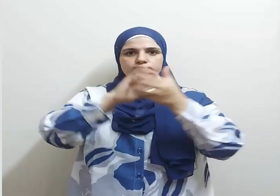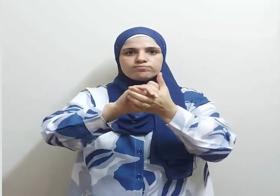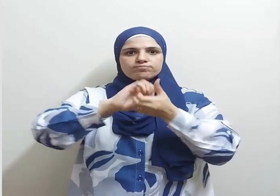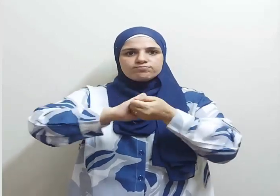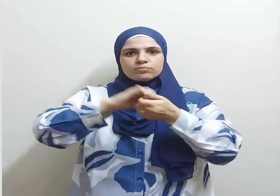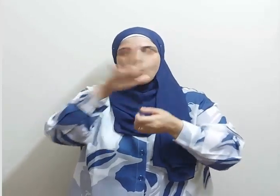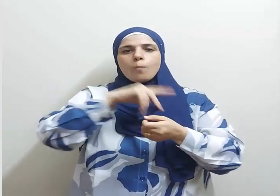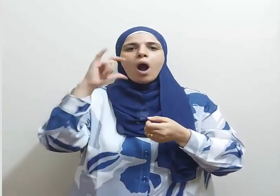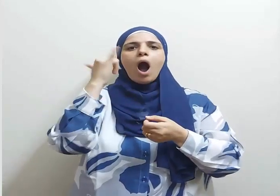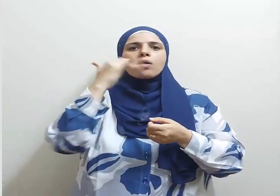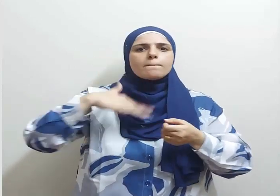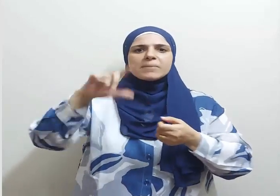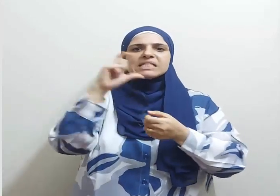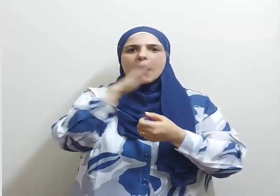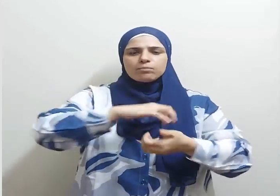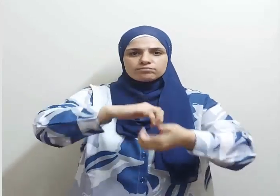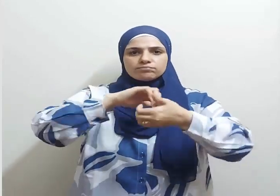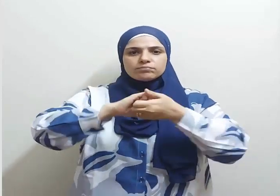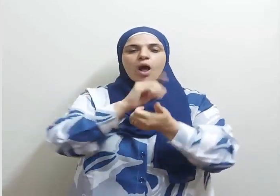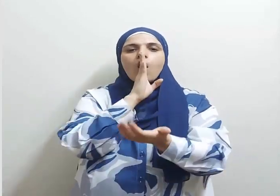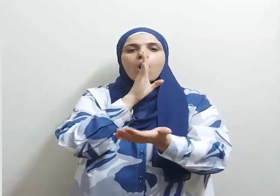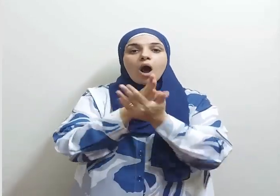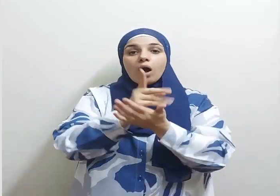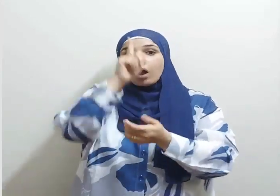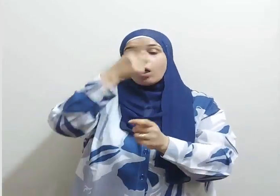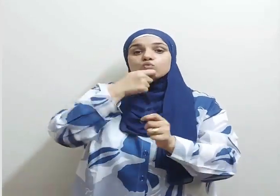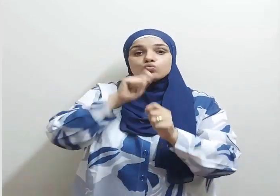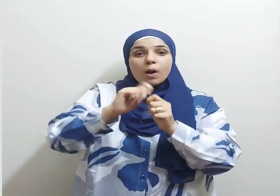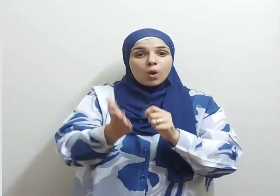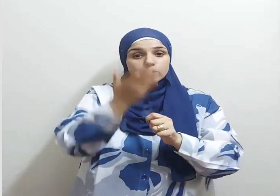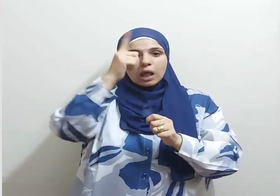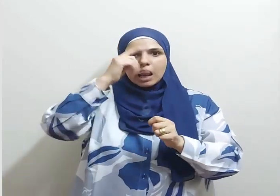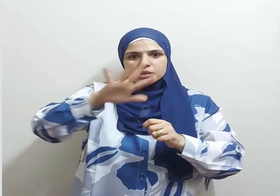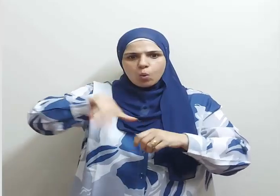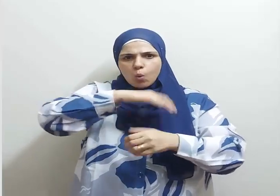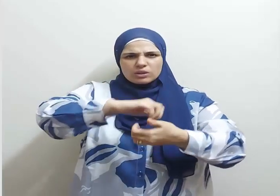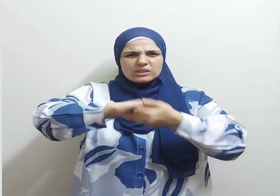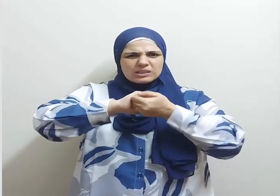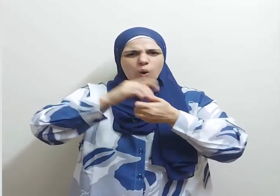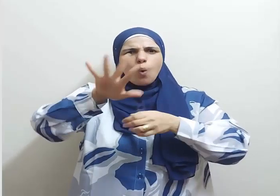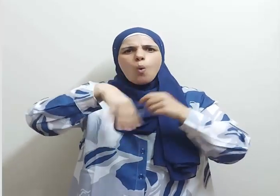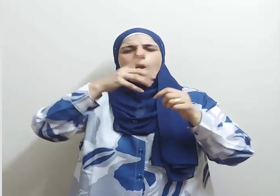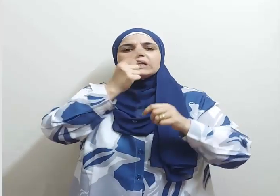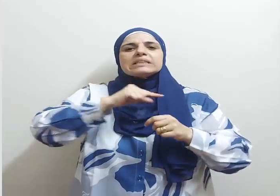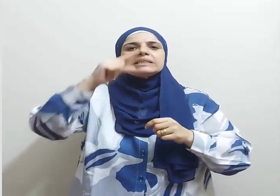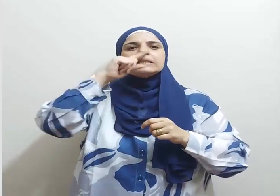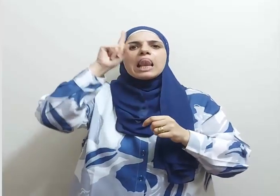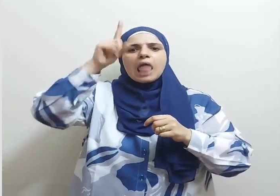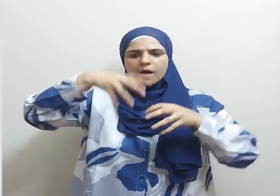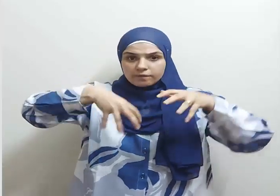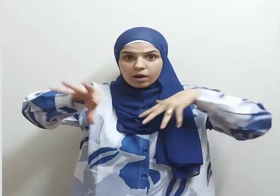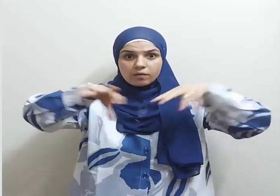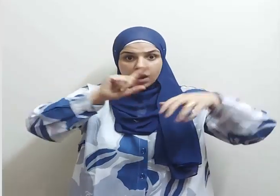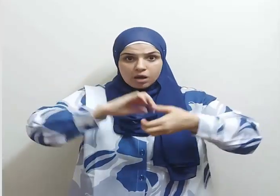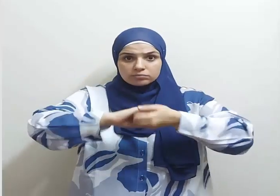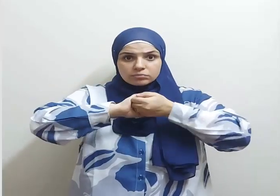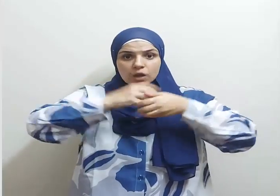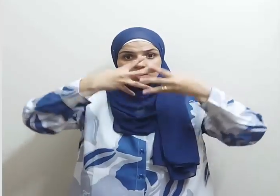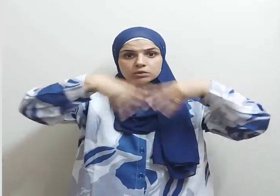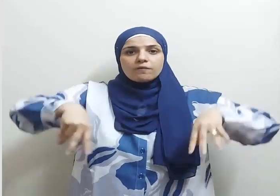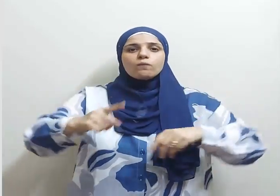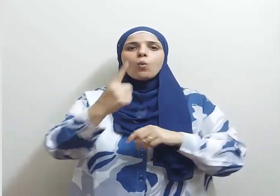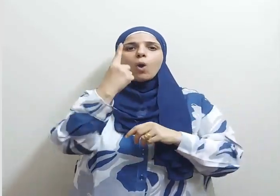والاسلامي حيث يقول الحق سبحانه واعتصموا بحبل الله جميعا ولا تفرقوا ويقول